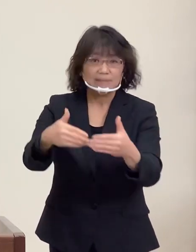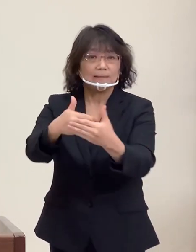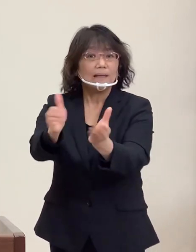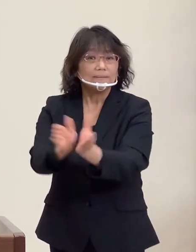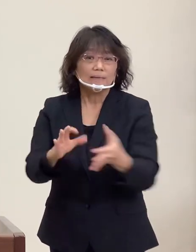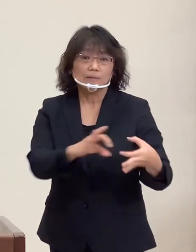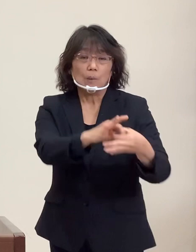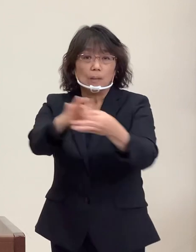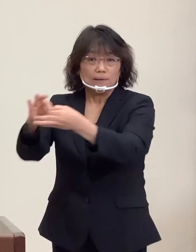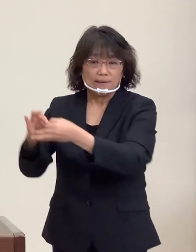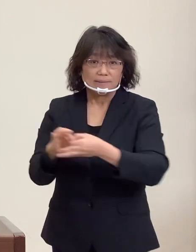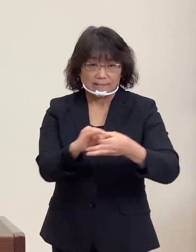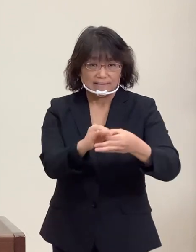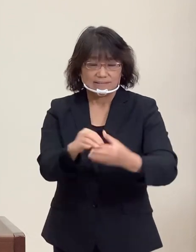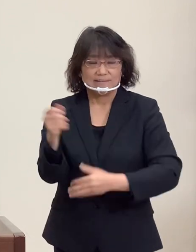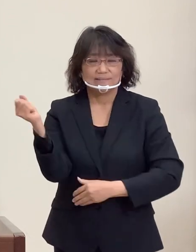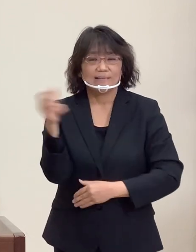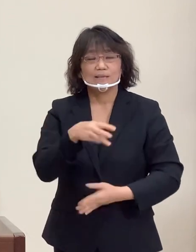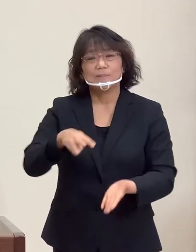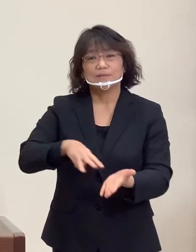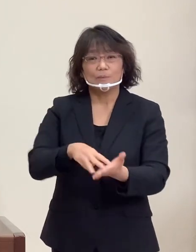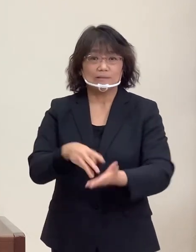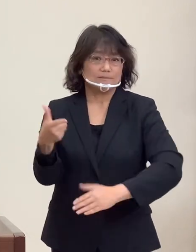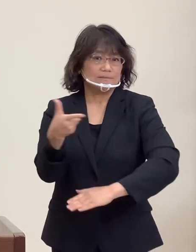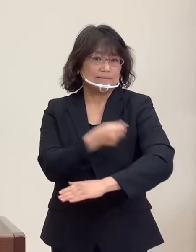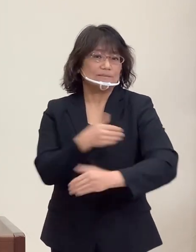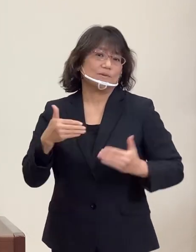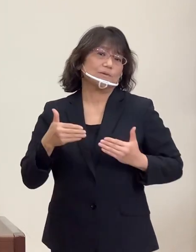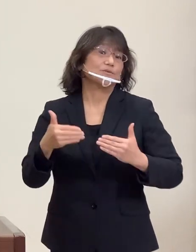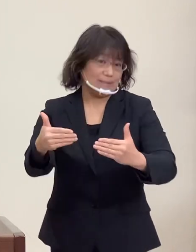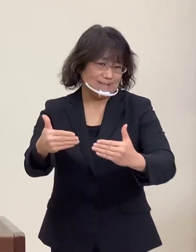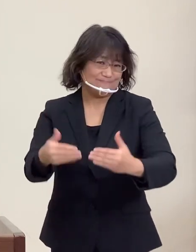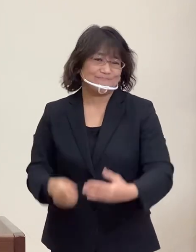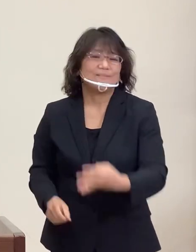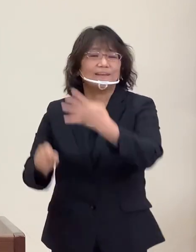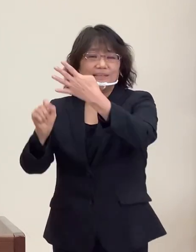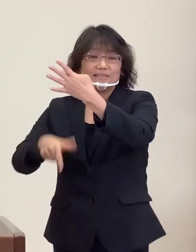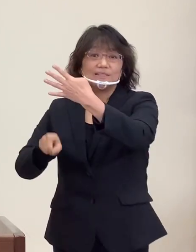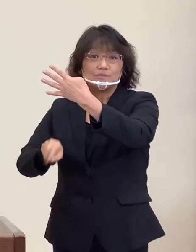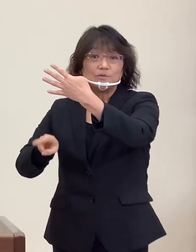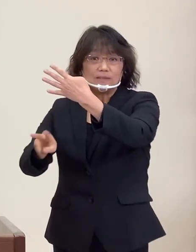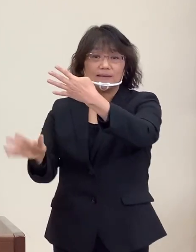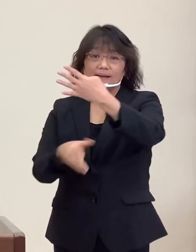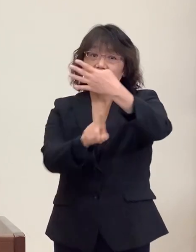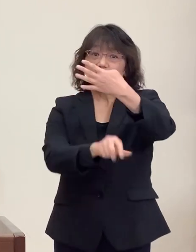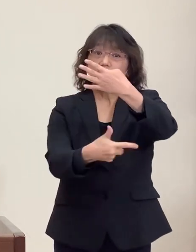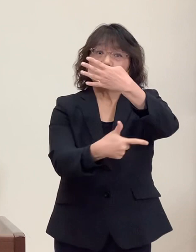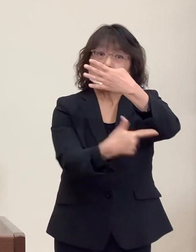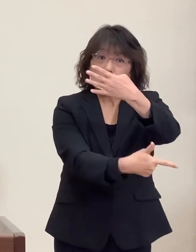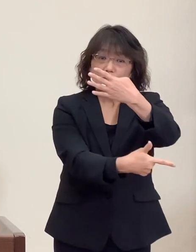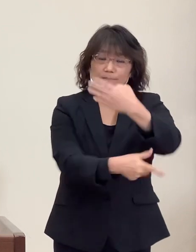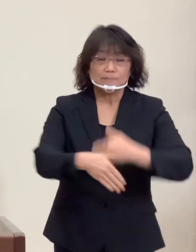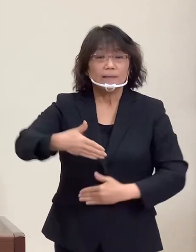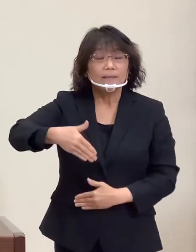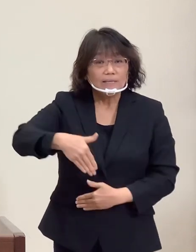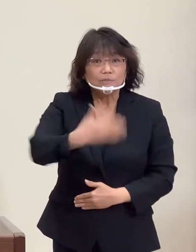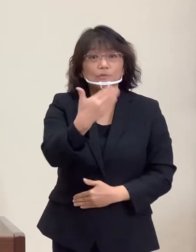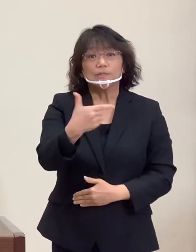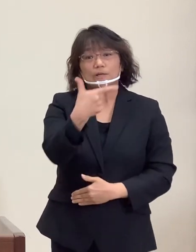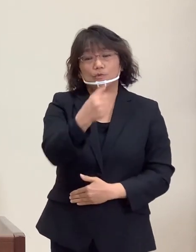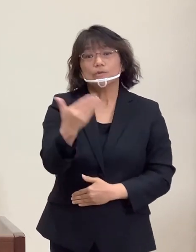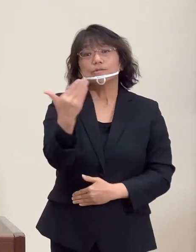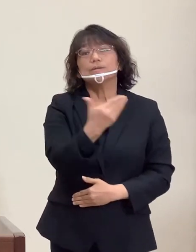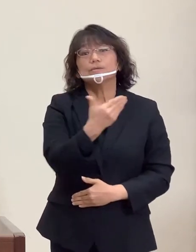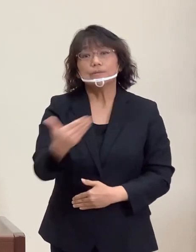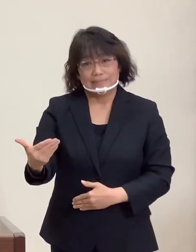て早期のワクチン接種を進めておりに4月12日から16日にかけまして969人